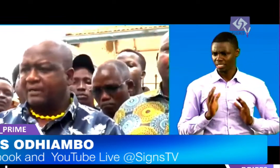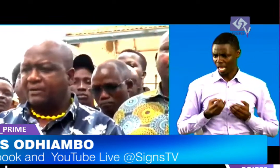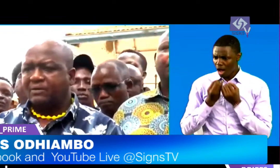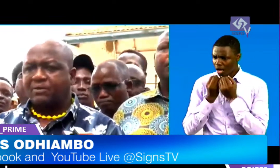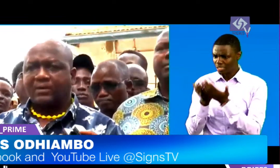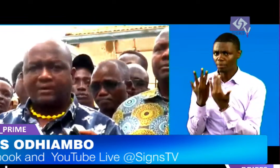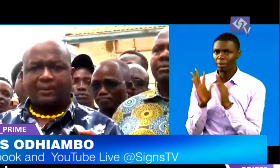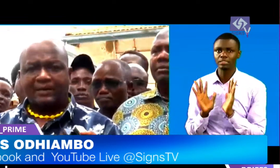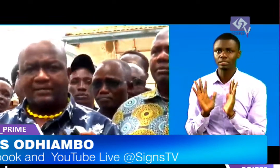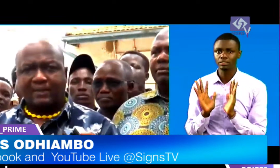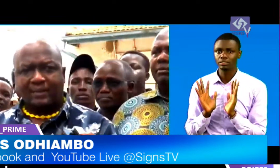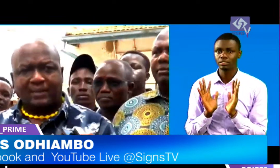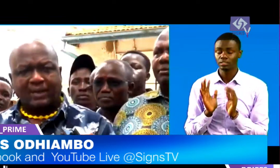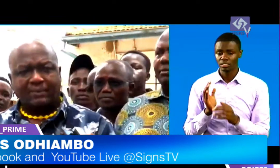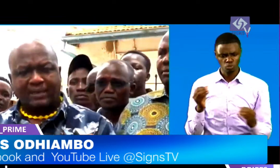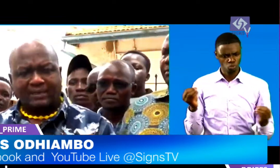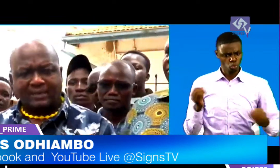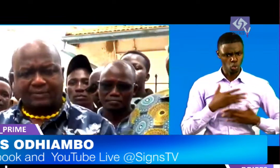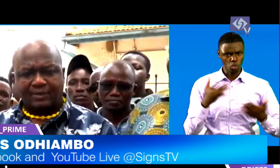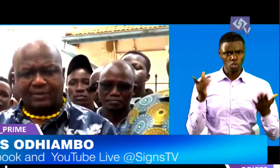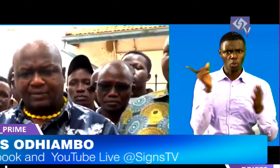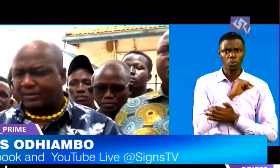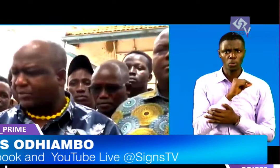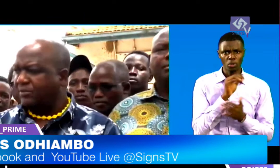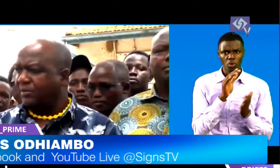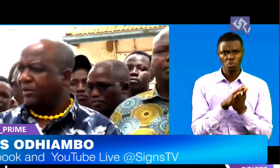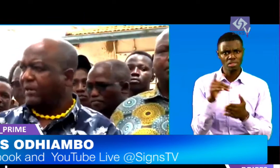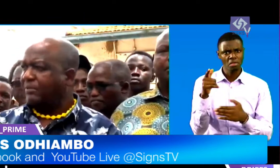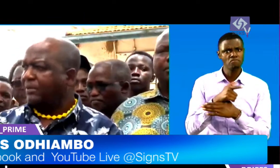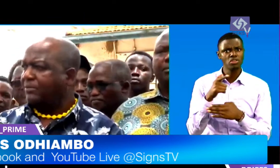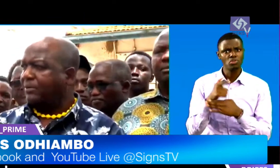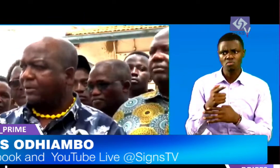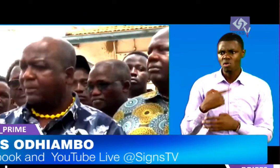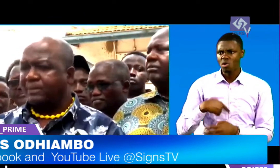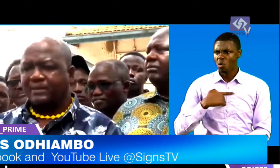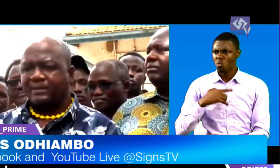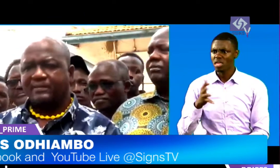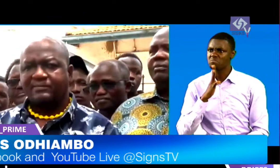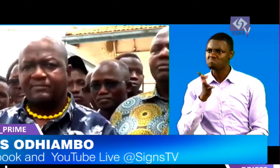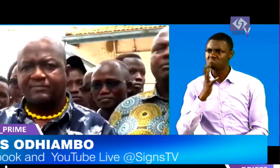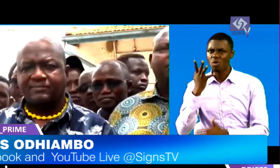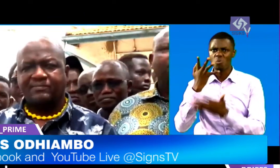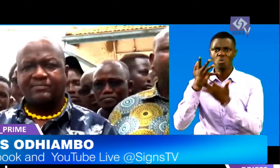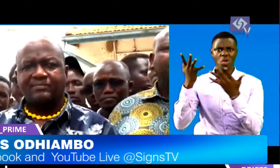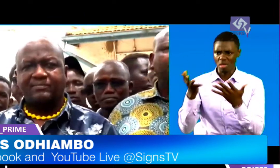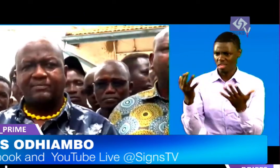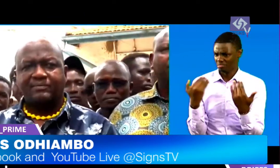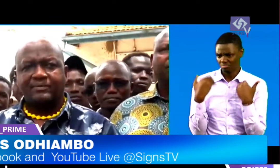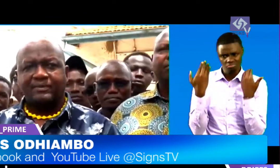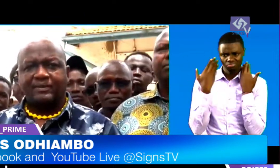Tumekuja kuwa surprise na maneno hapa ya videos ati sijui tuliongea tukiwa wapi.